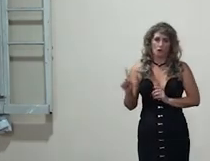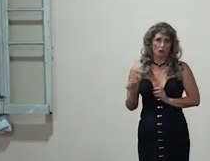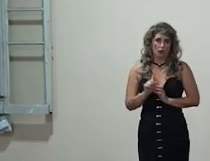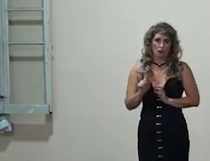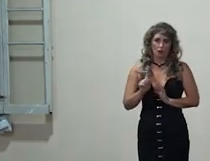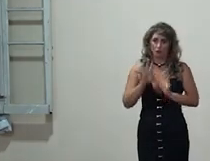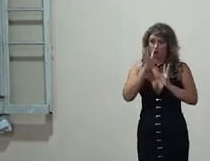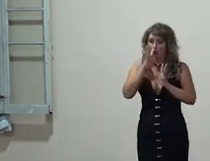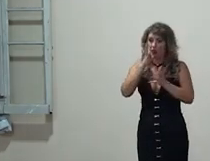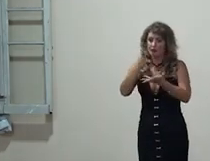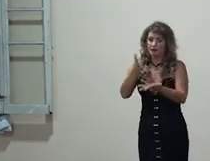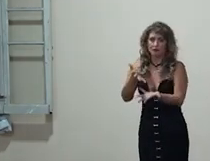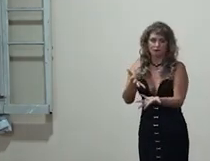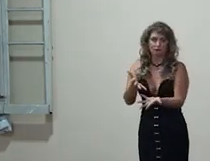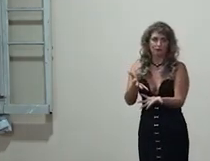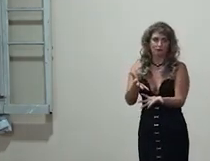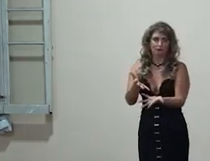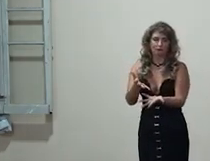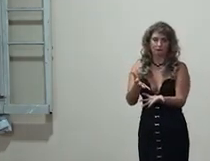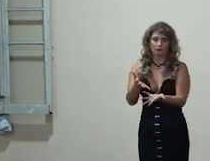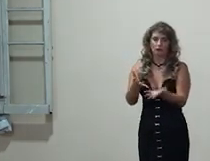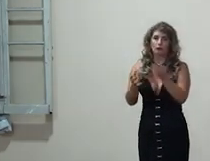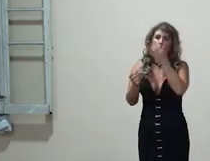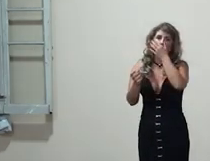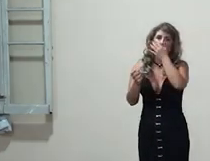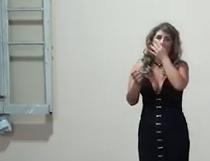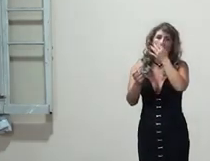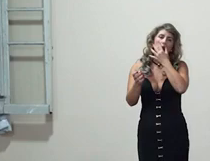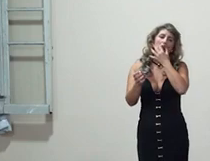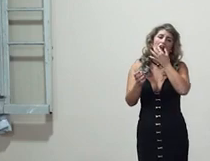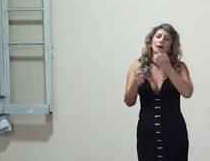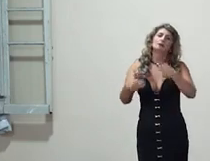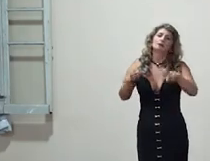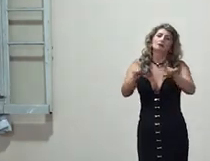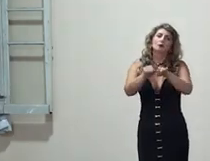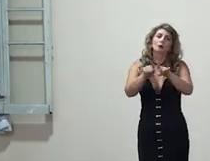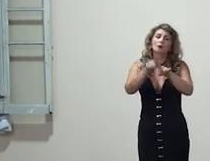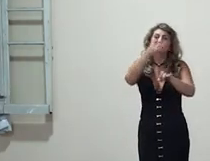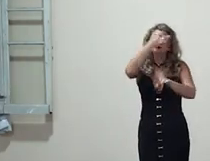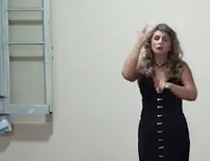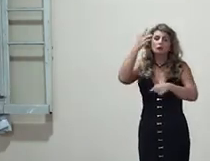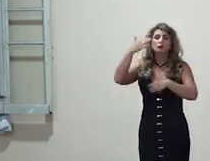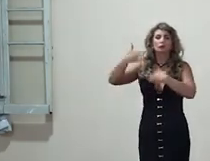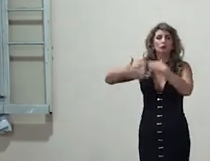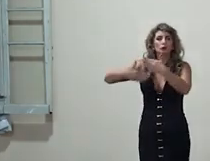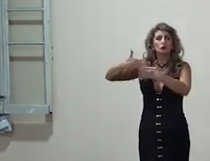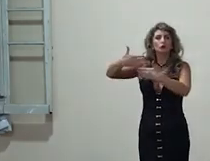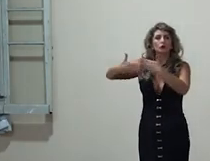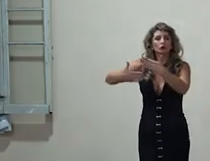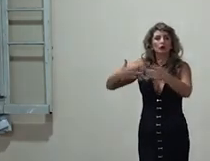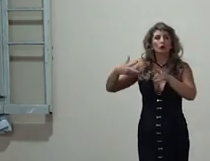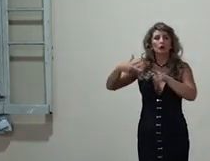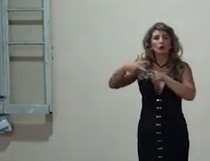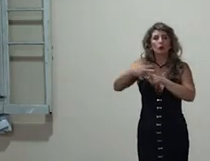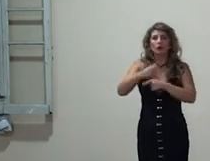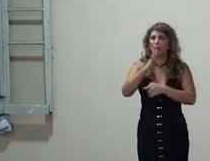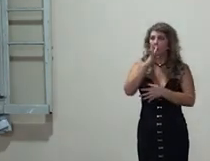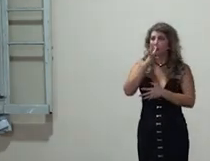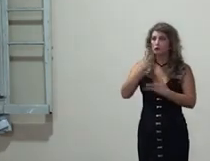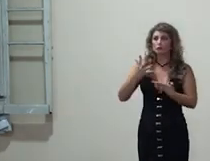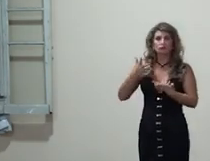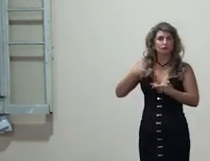ser a atração. E as pessoas que deram continuidade cortaram o